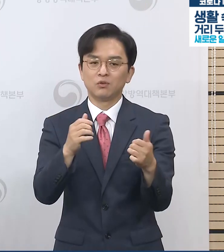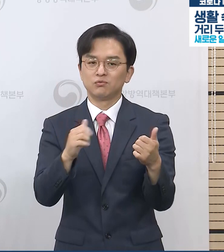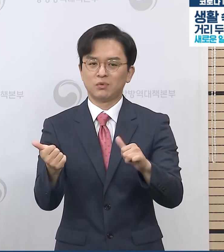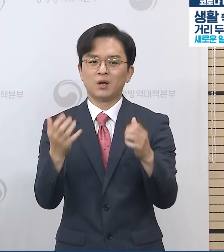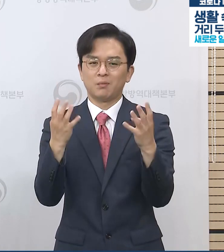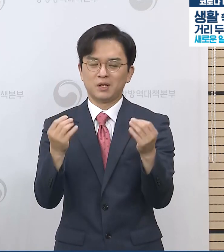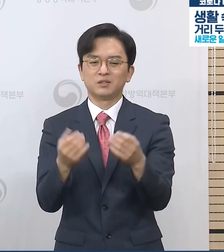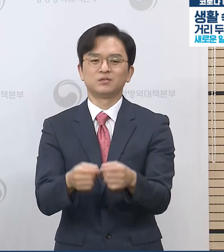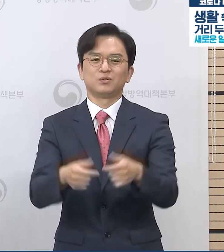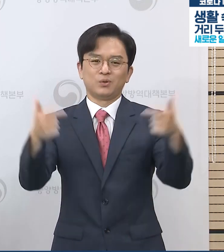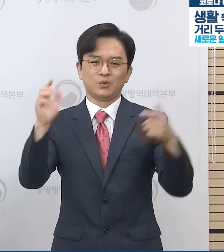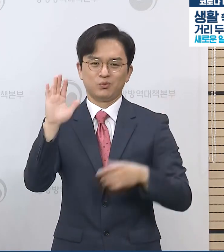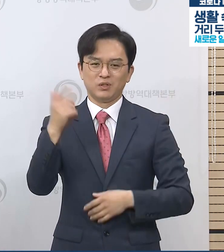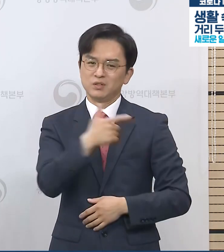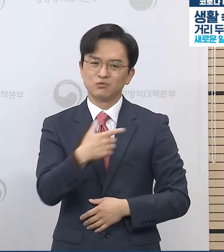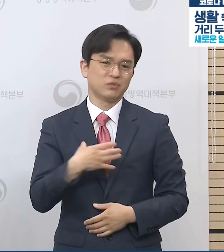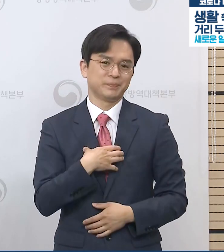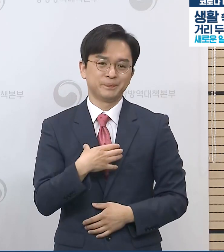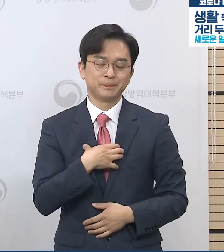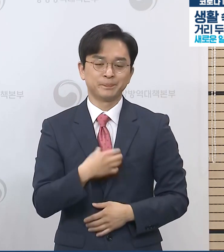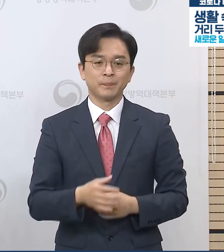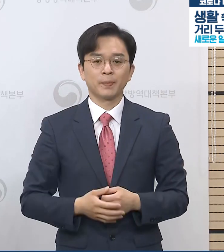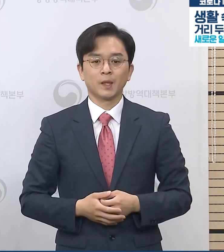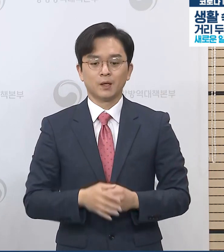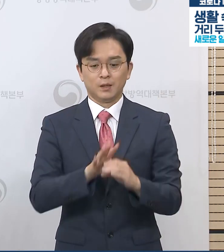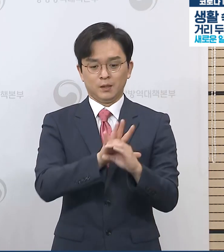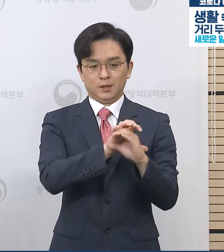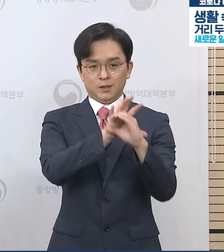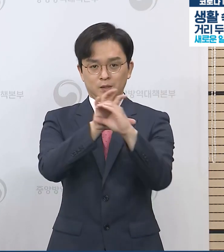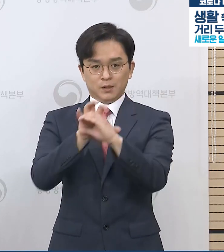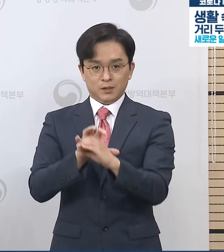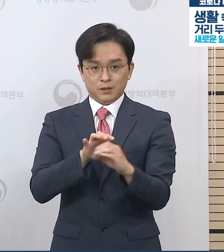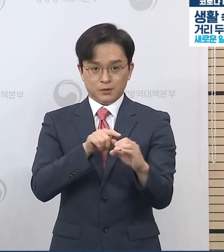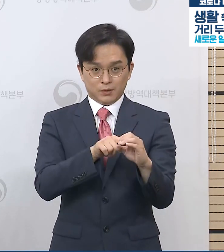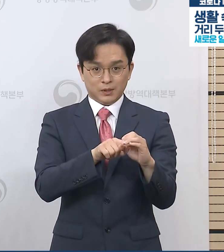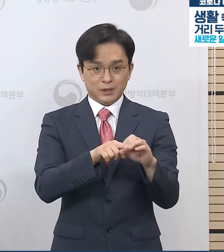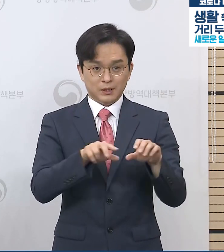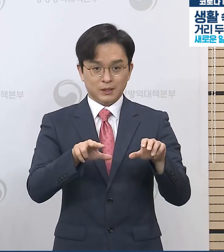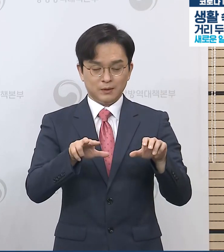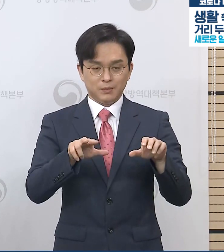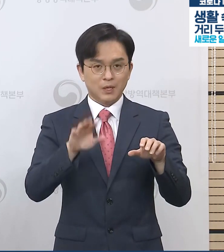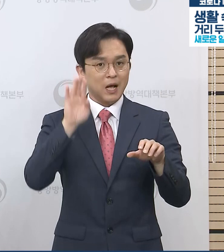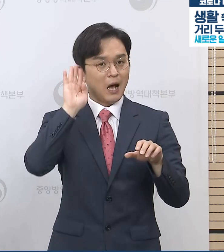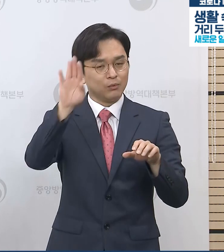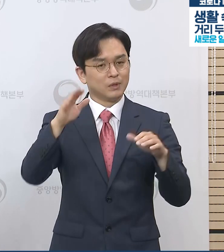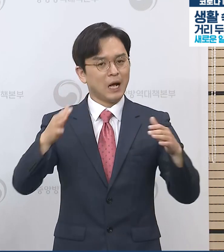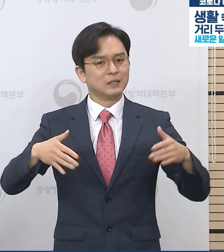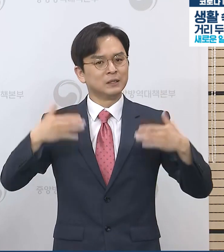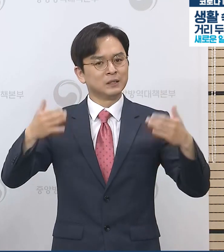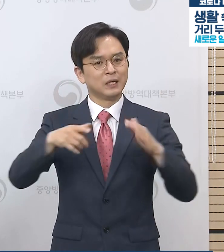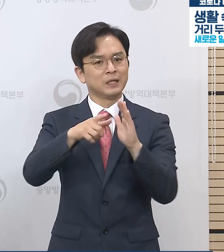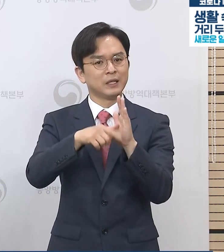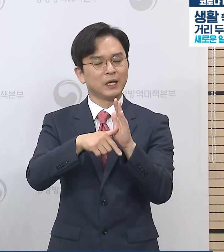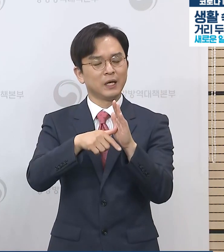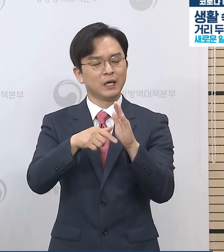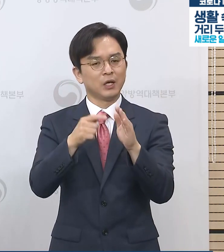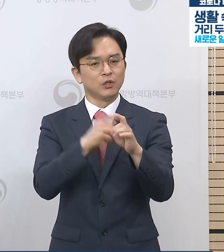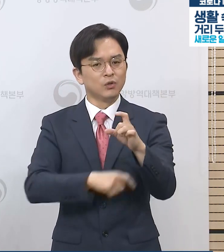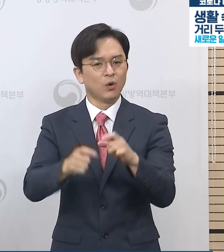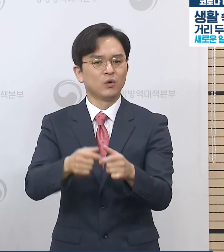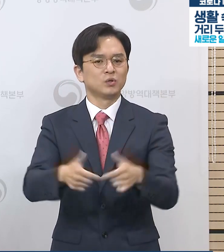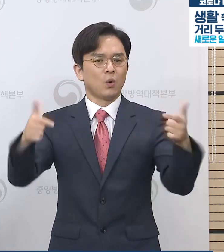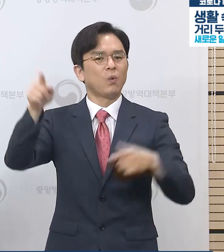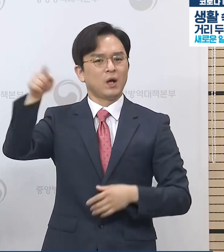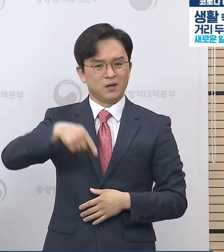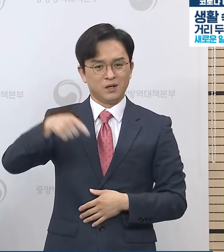앞으로 코로나19는 가을 이후가 될수록 유행에 더 유리한 조건을 갖게 될 것입니다. 우리에게는